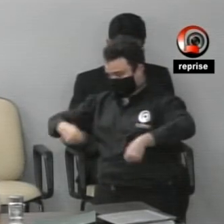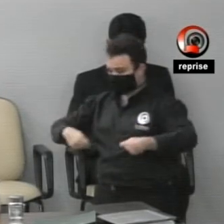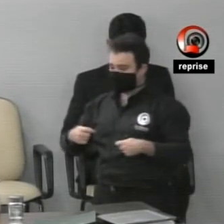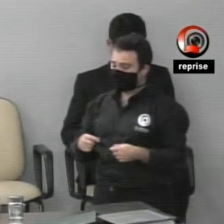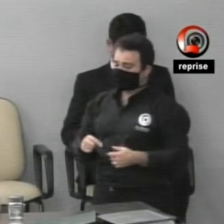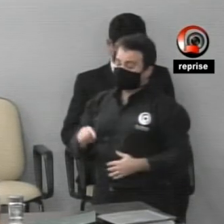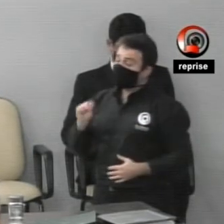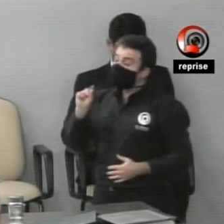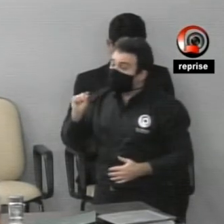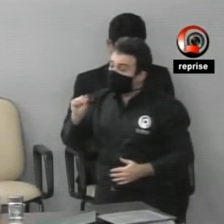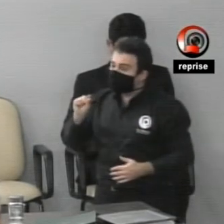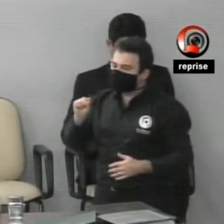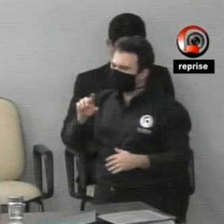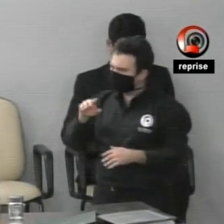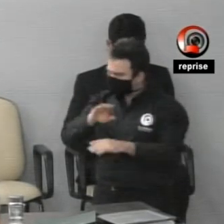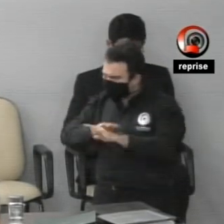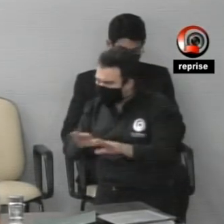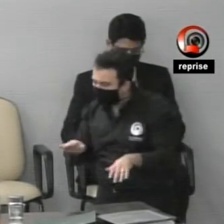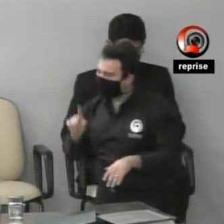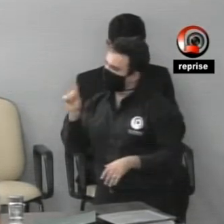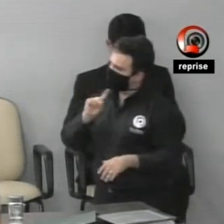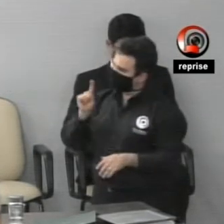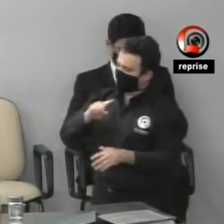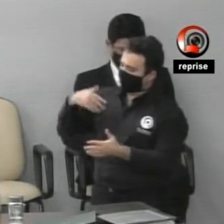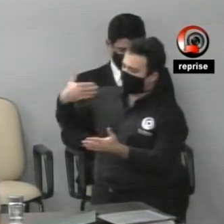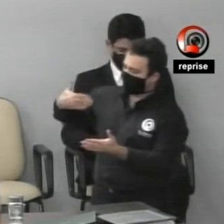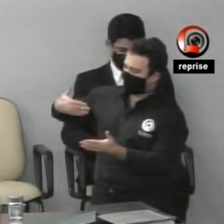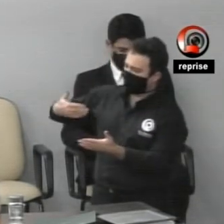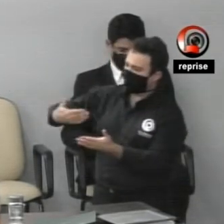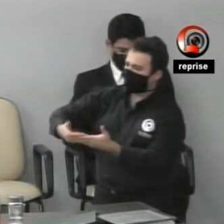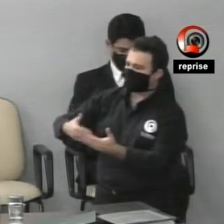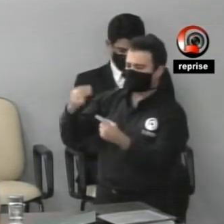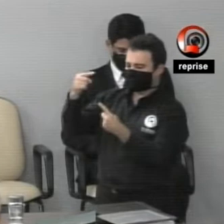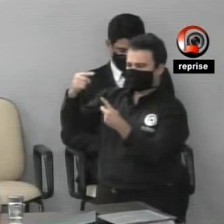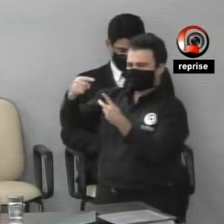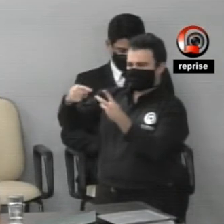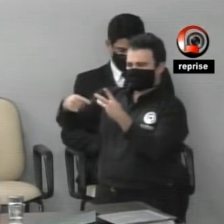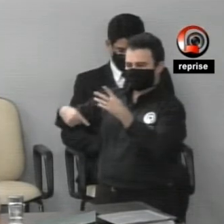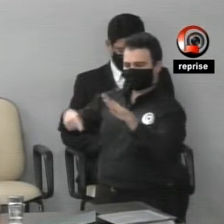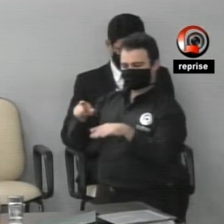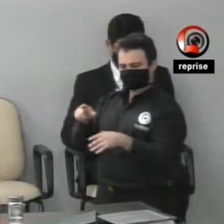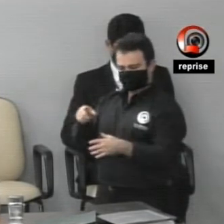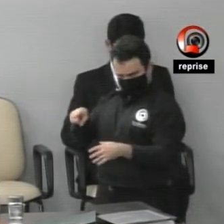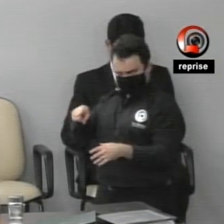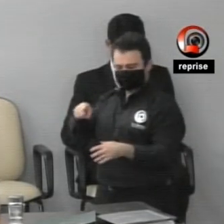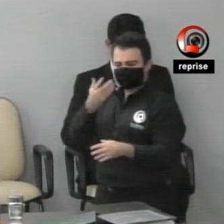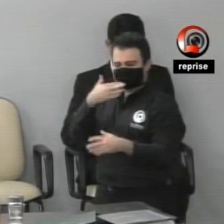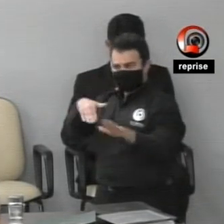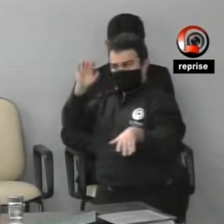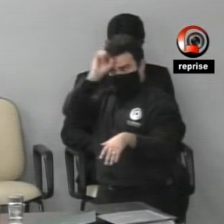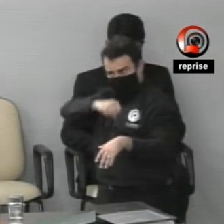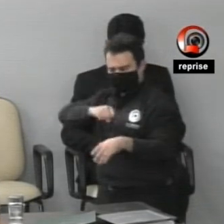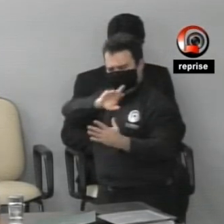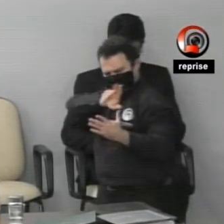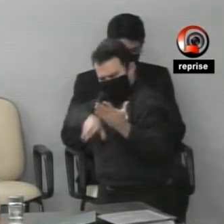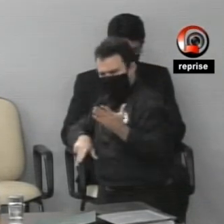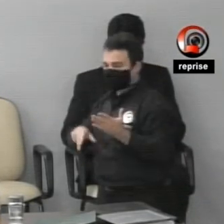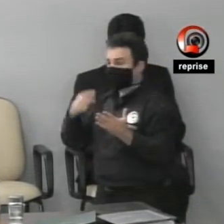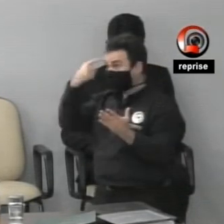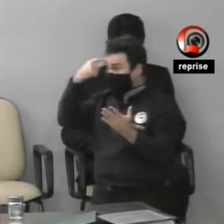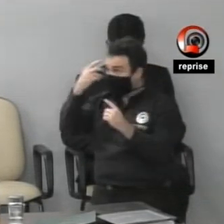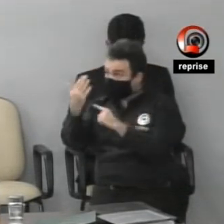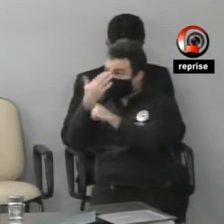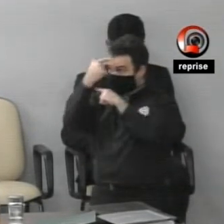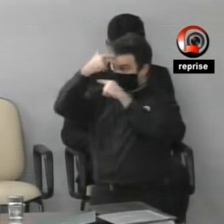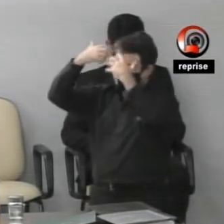processo pedagógico, todo o percurso pedagógico de uma criança, para saber se ela vai desenvolver o seu conteúdo cognitivo mínimo, que é